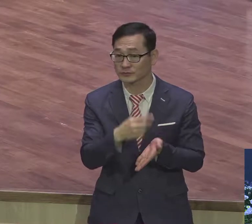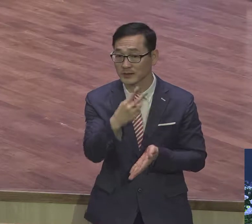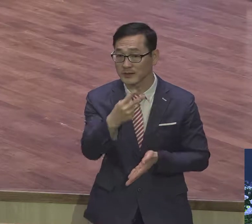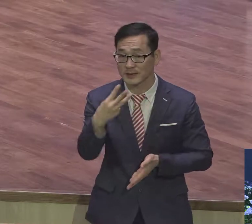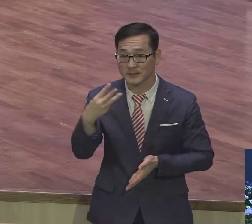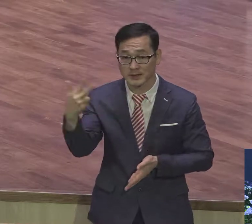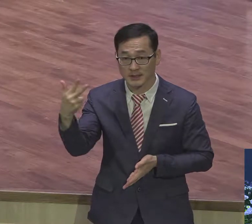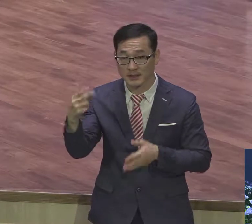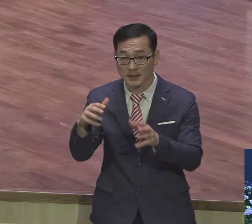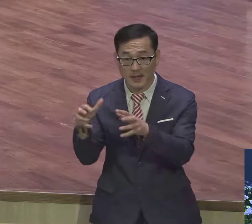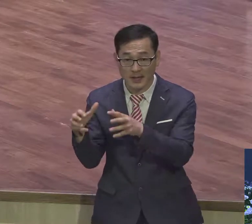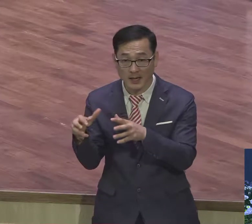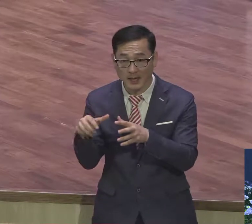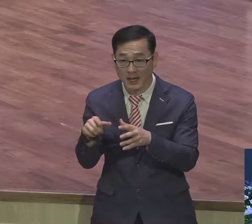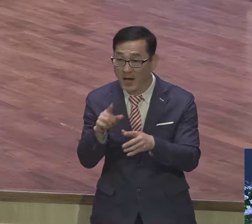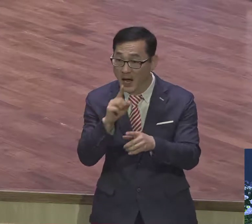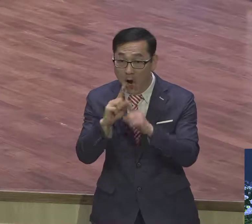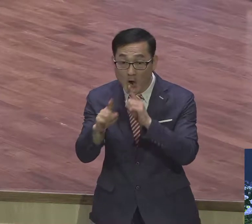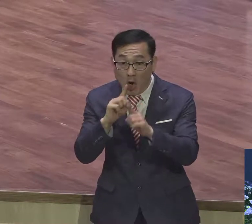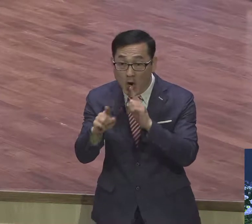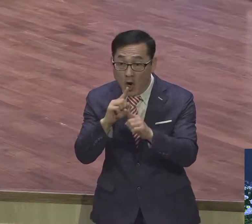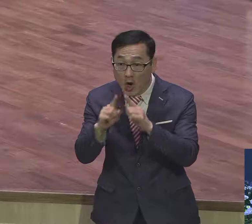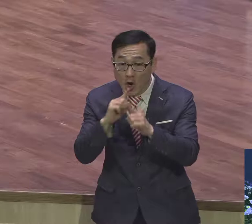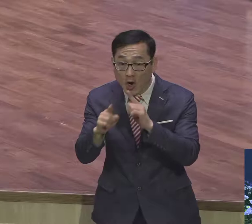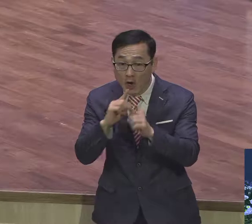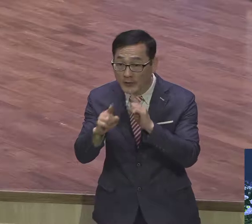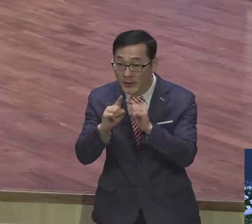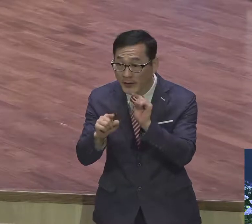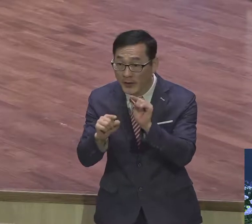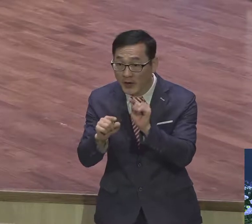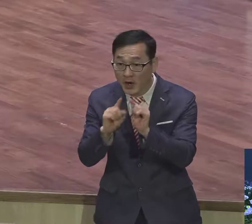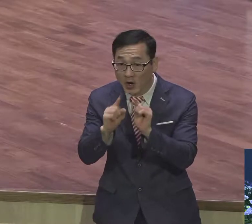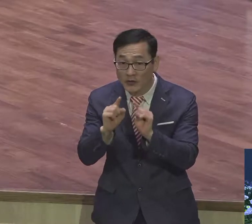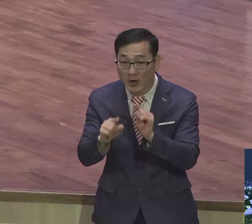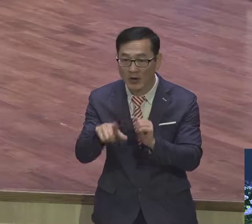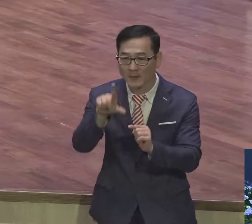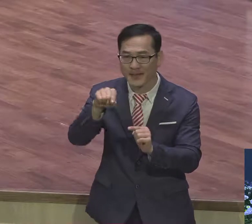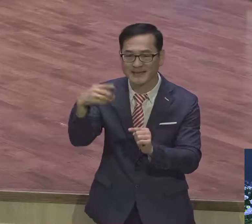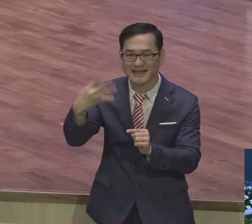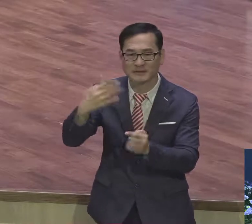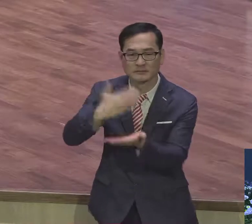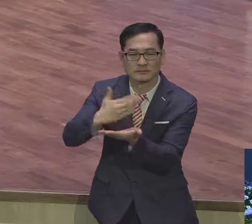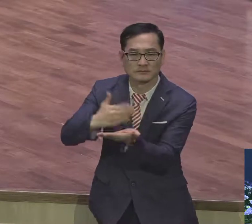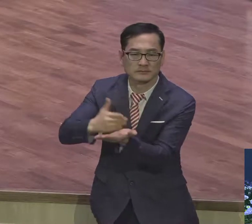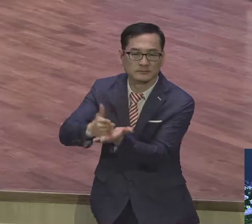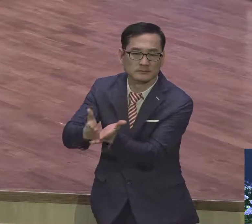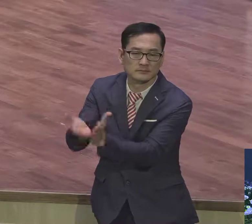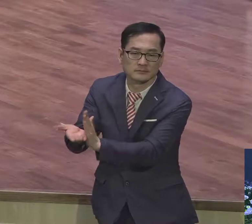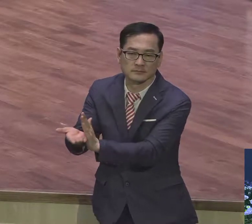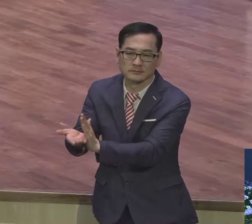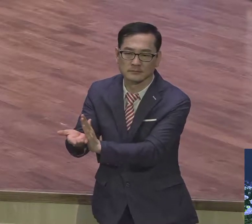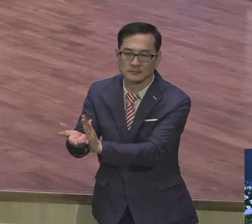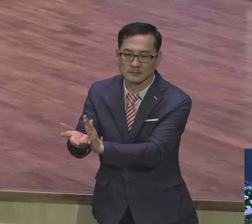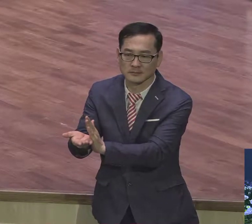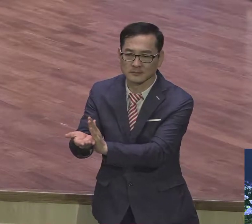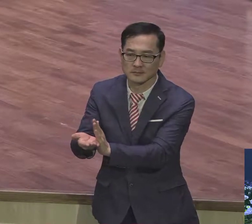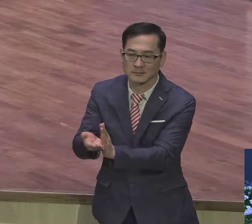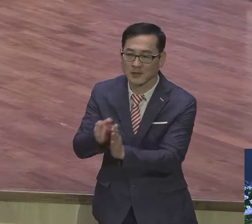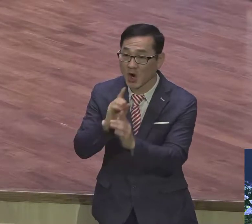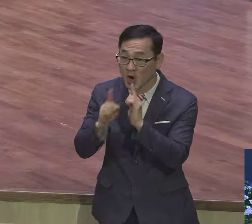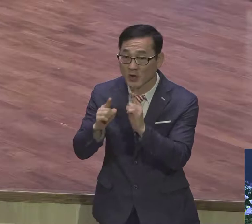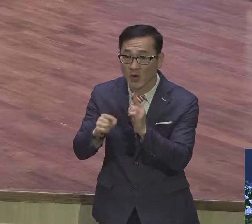나라고 언어는 만사천 종족이다. 언어는 만사천 종족이 사는 그런 지구촌입니다.